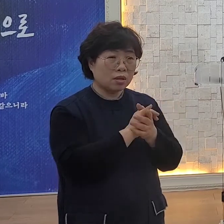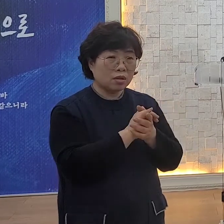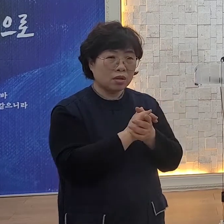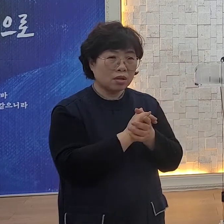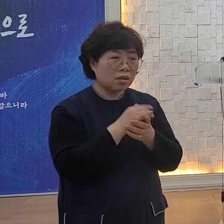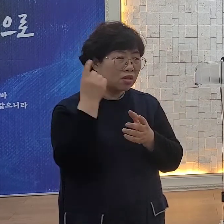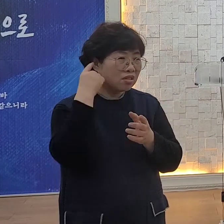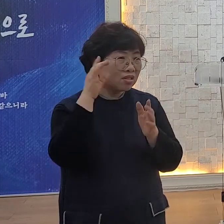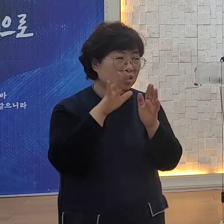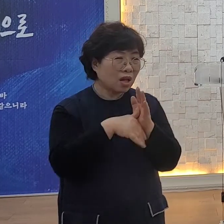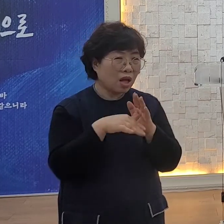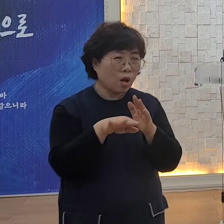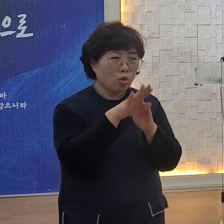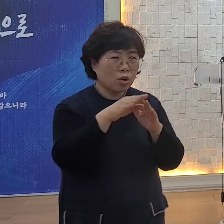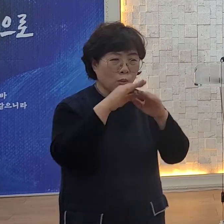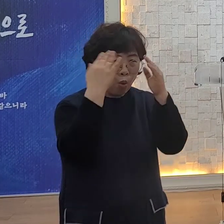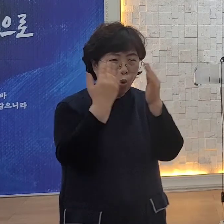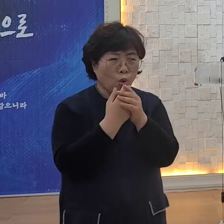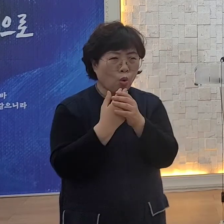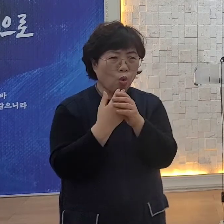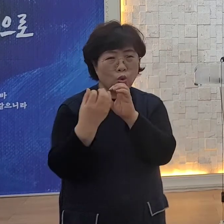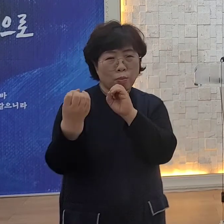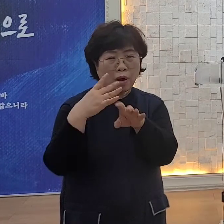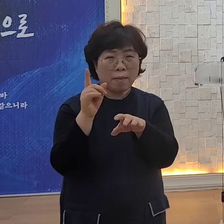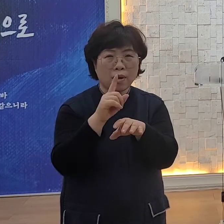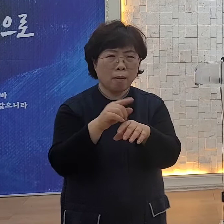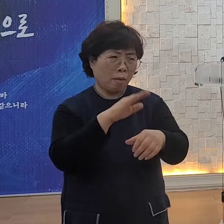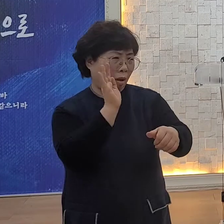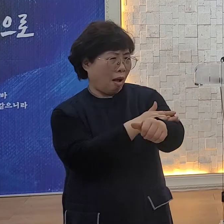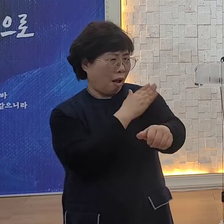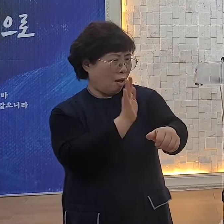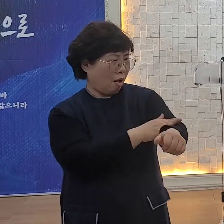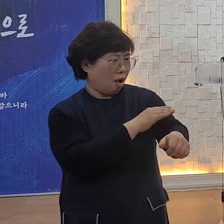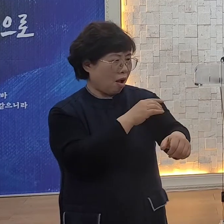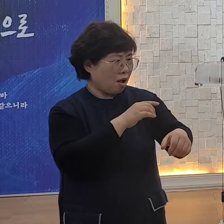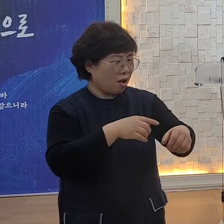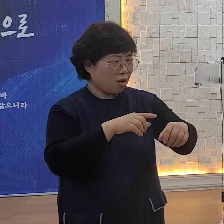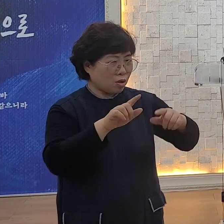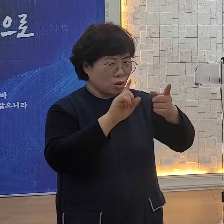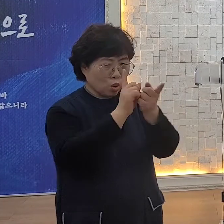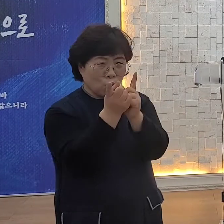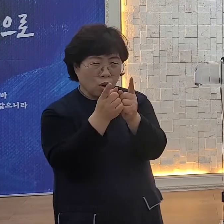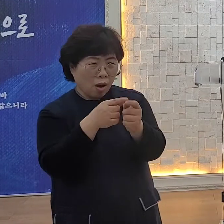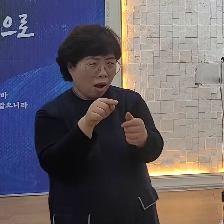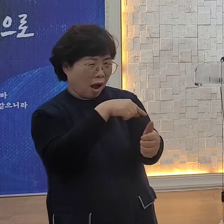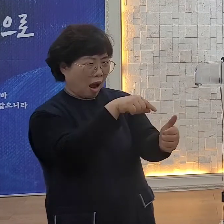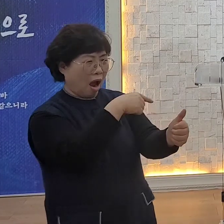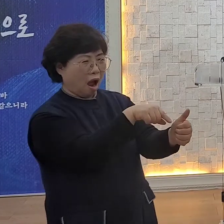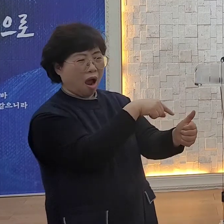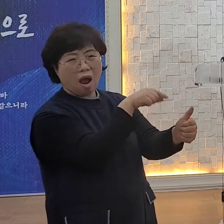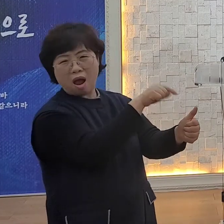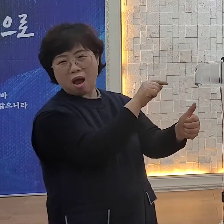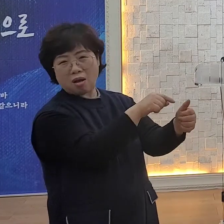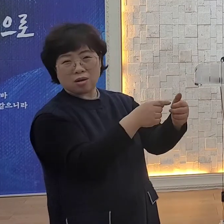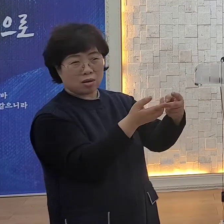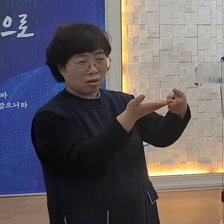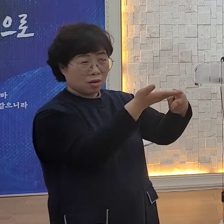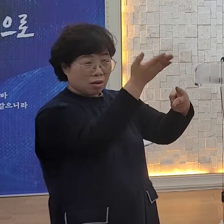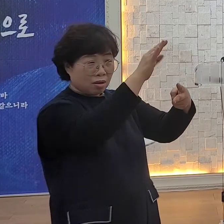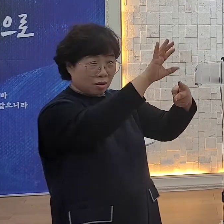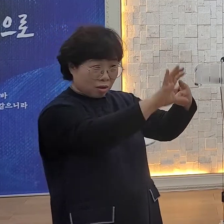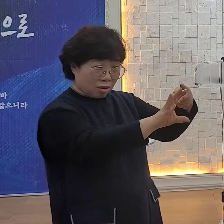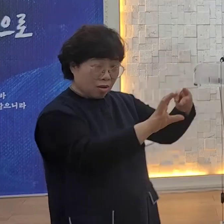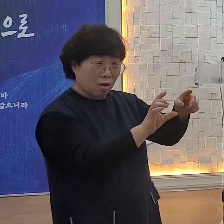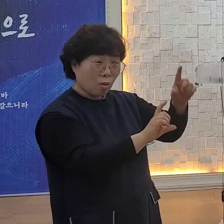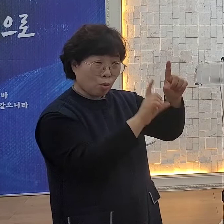다 어떻게 반응합니까? 저런 주길로 하면서 우리 전부 다 이렇게 반응을 합니다. 그죠? 성적